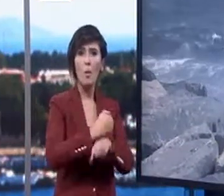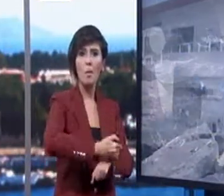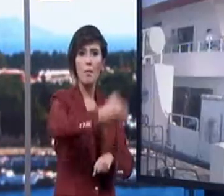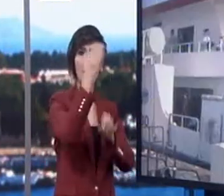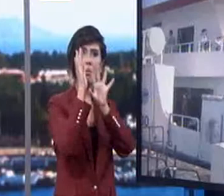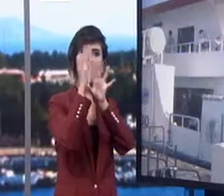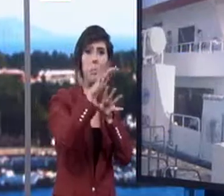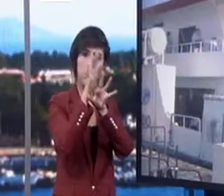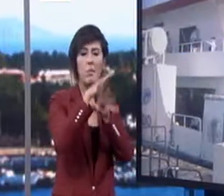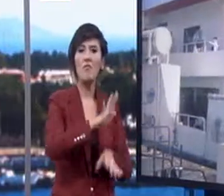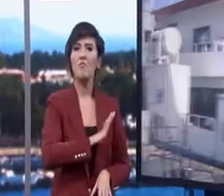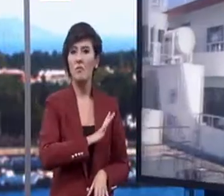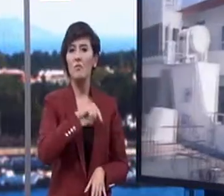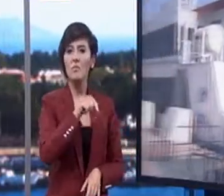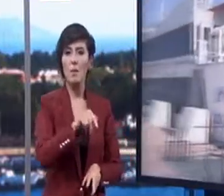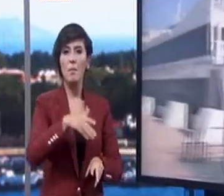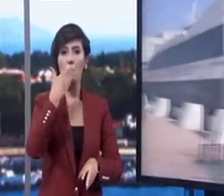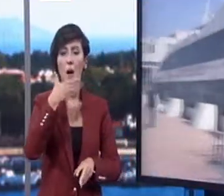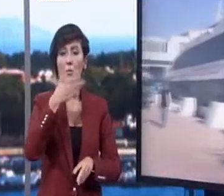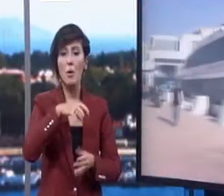yerlerinden oynattı. Marmara bölgesinde elverişsiz